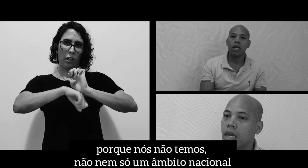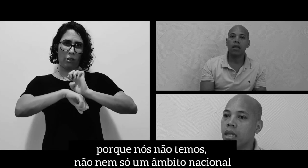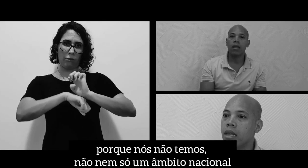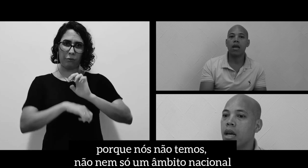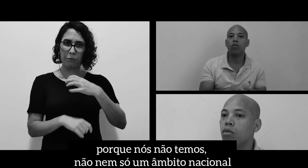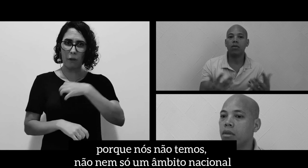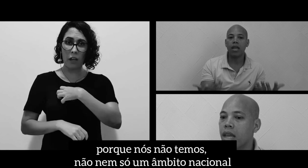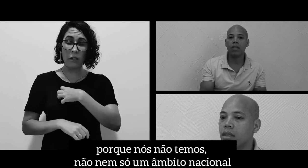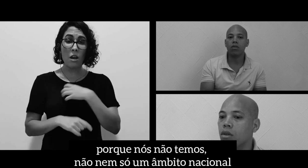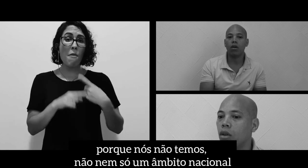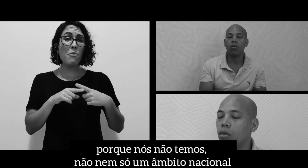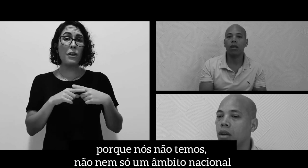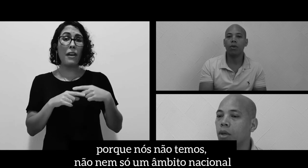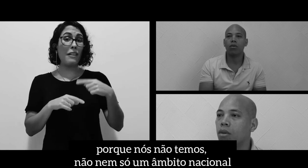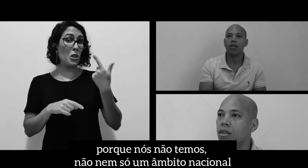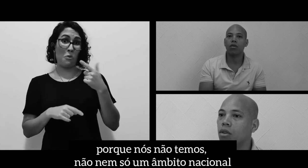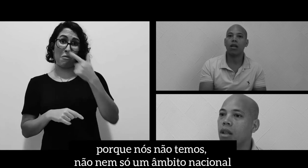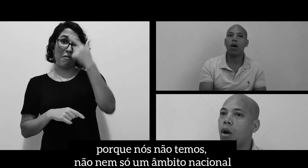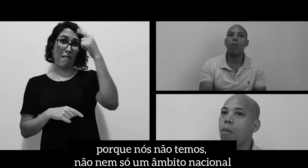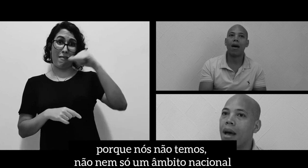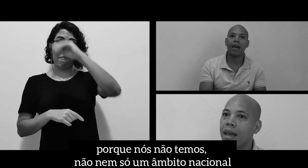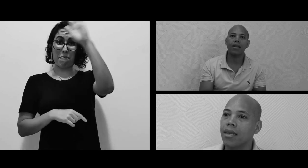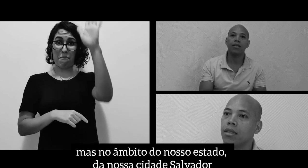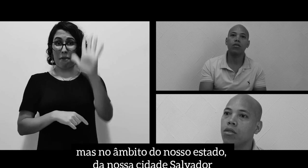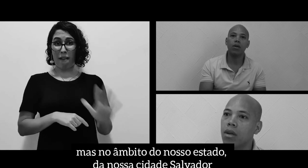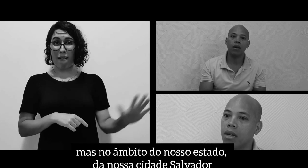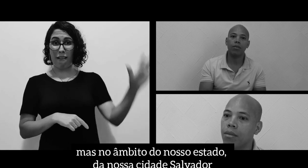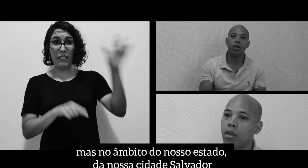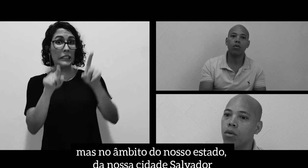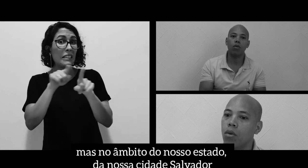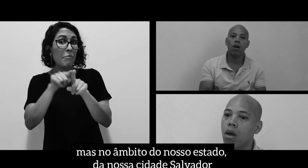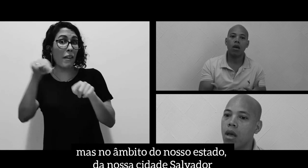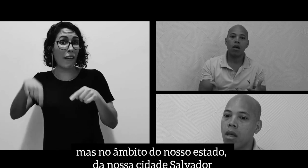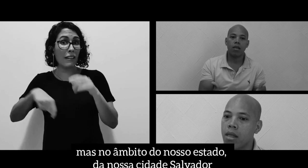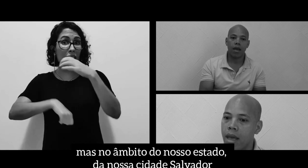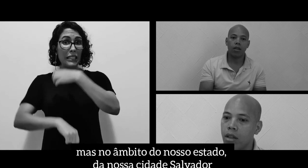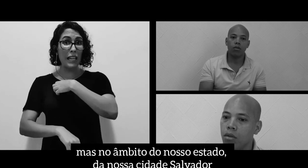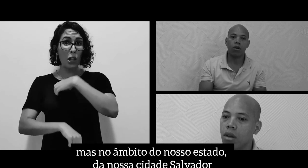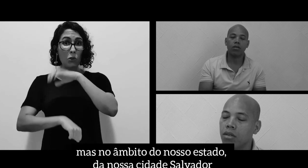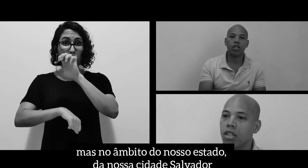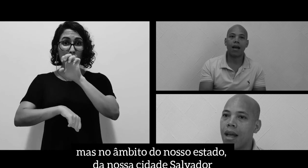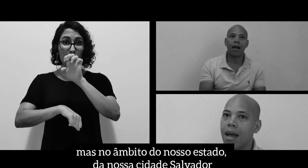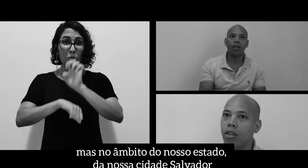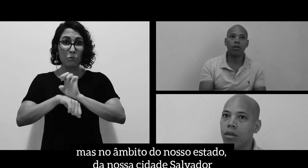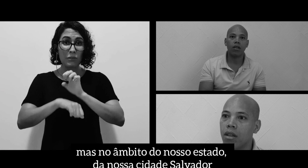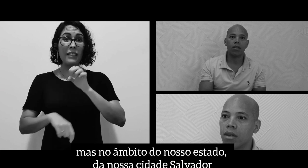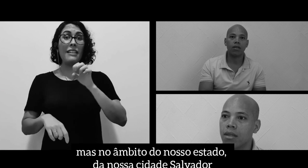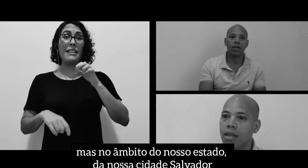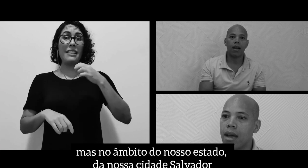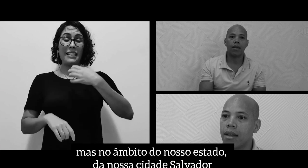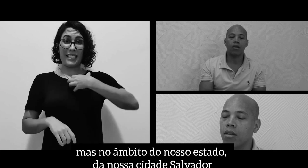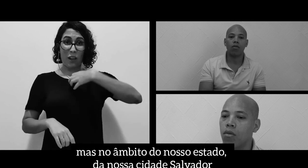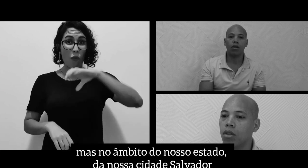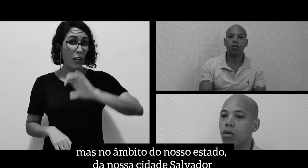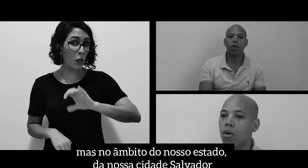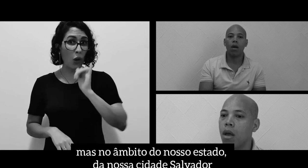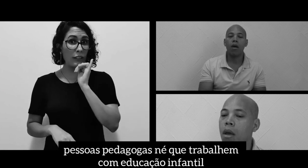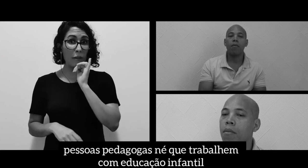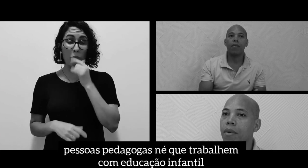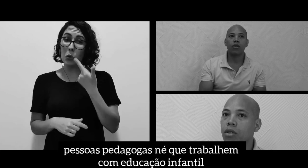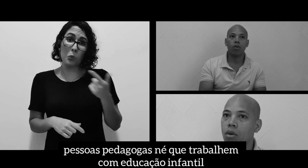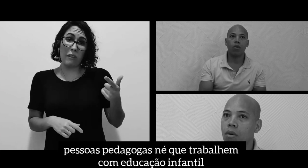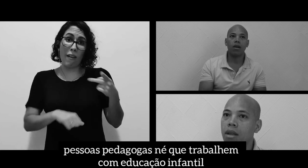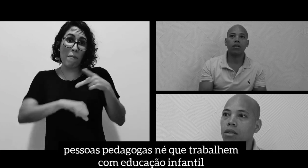temos, nem só no âmbito nacional, mas no âmbito, né, do nosso estado, da nossa cidade,